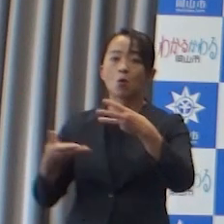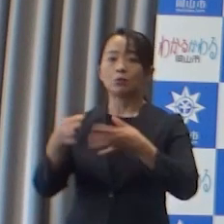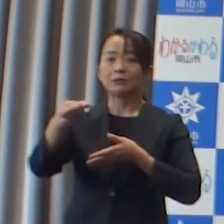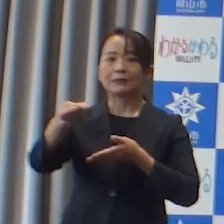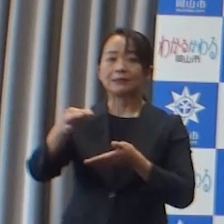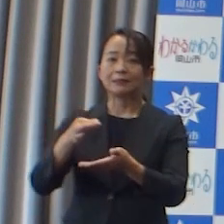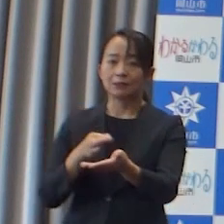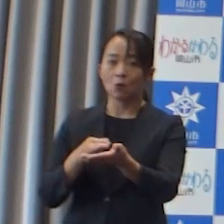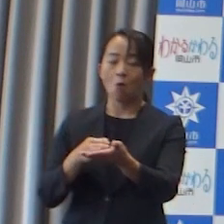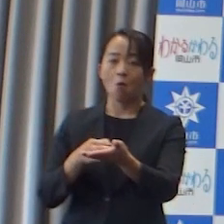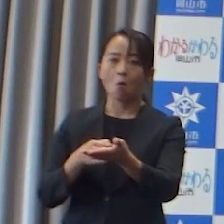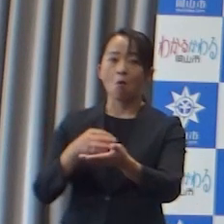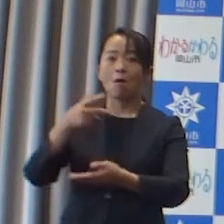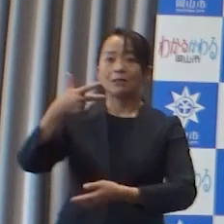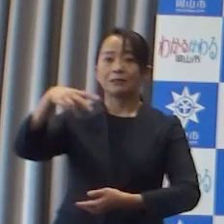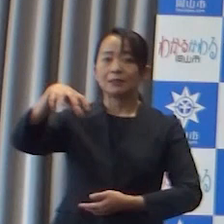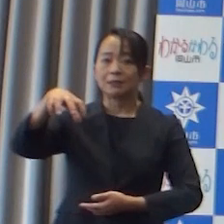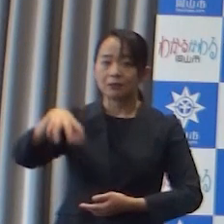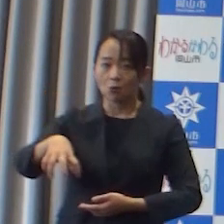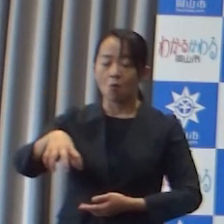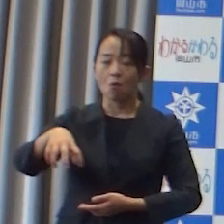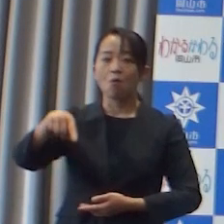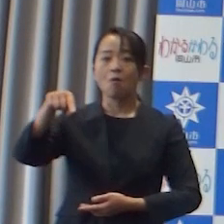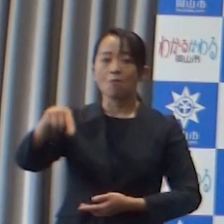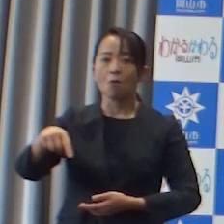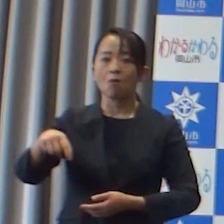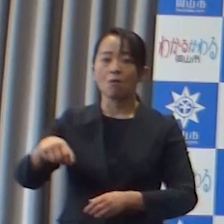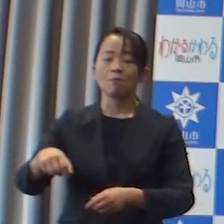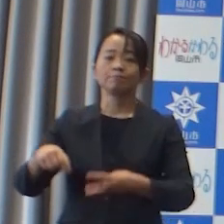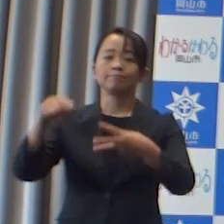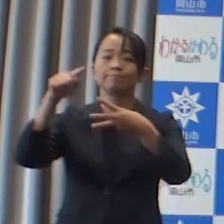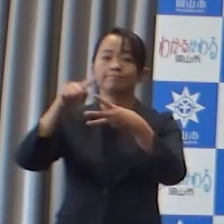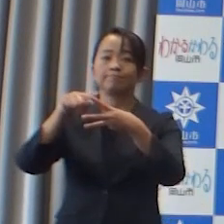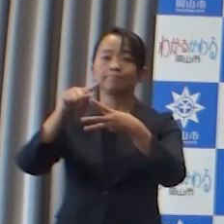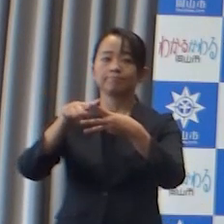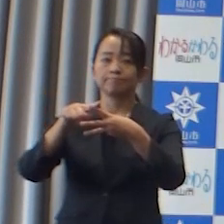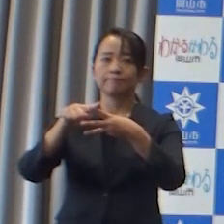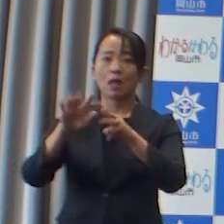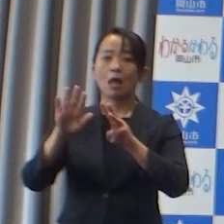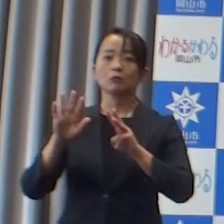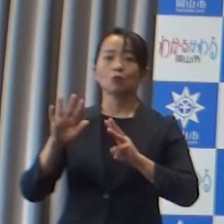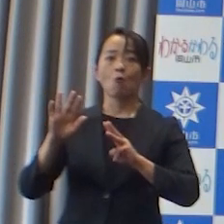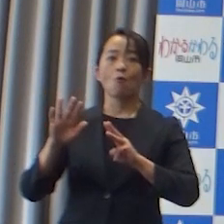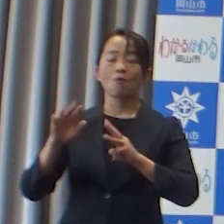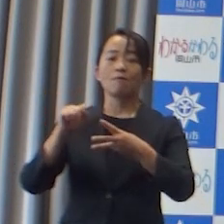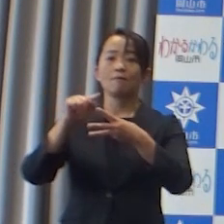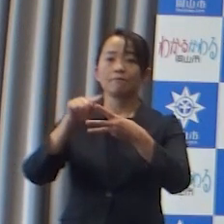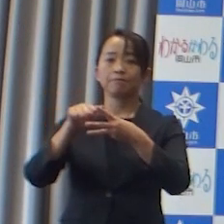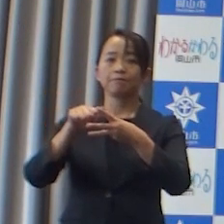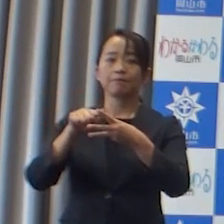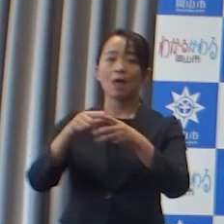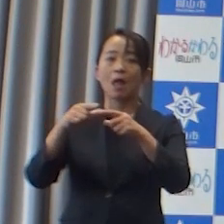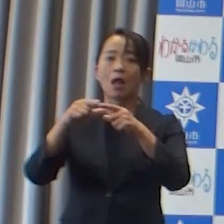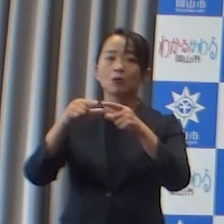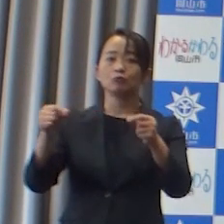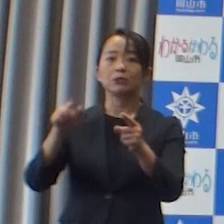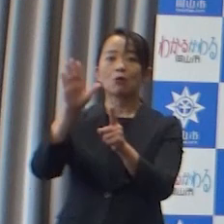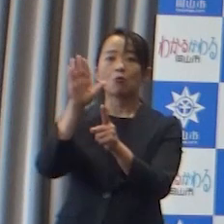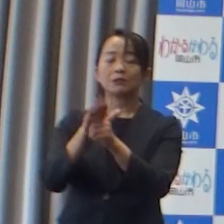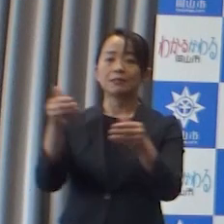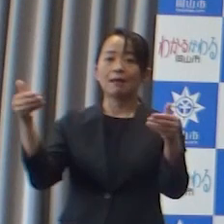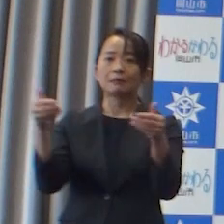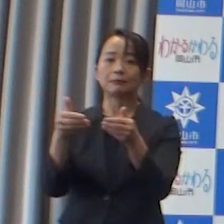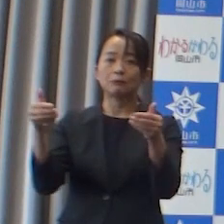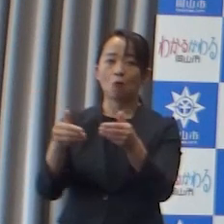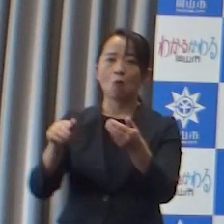もこの特別高圧契約による受電を行っているため、国の支援事業の対象外